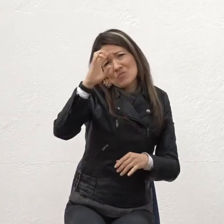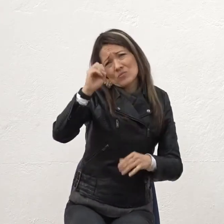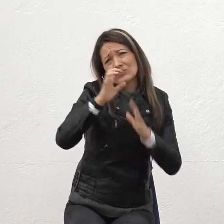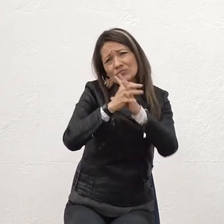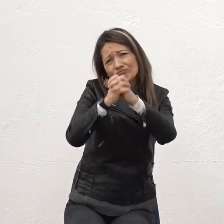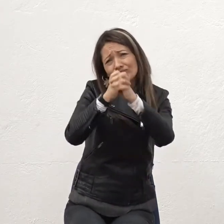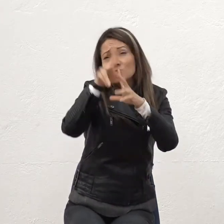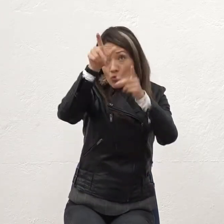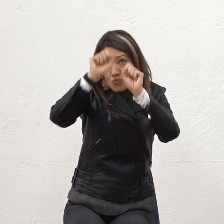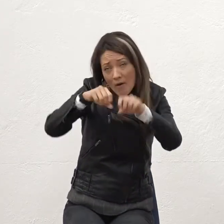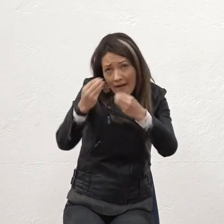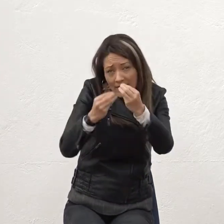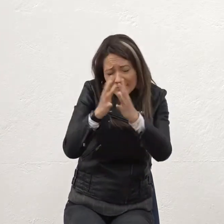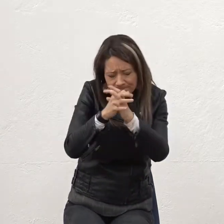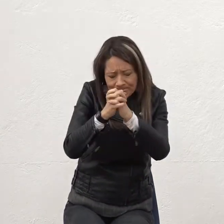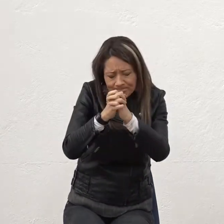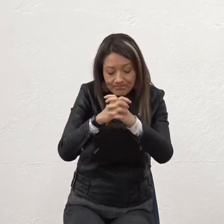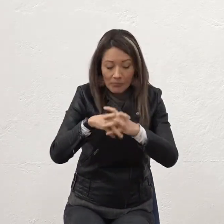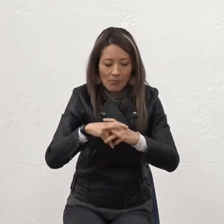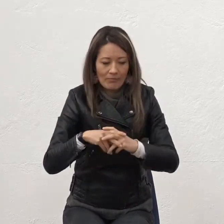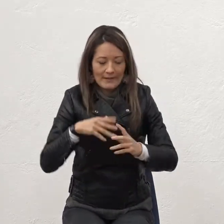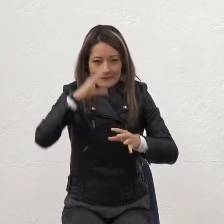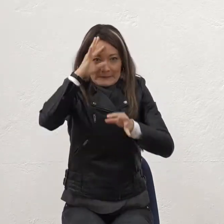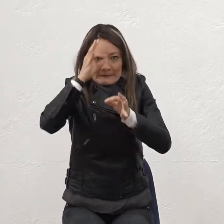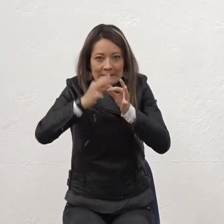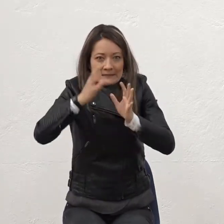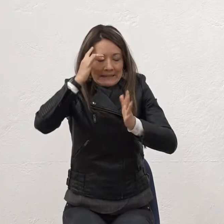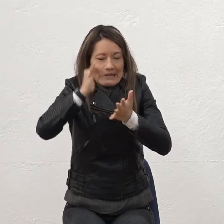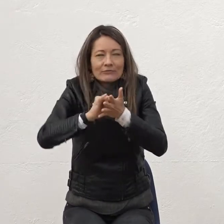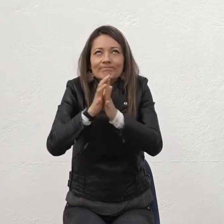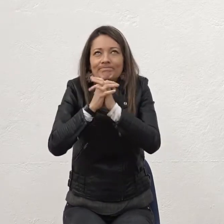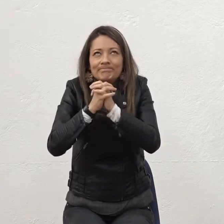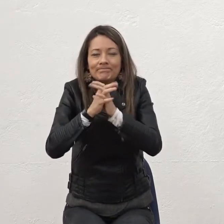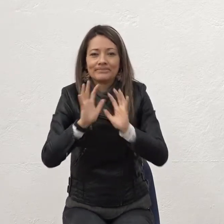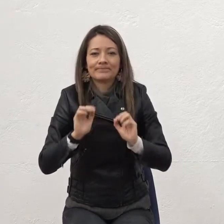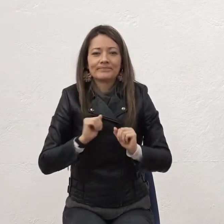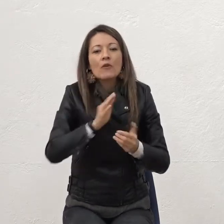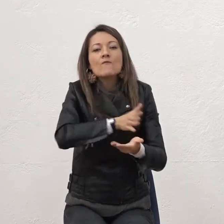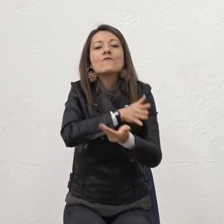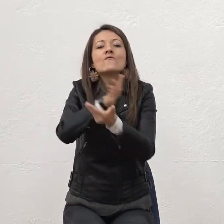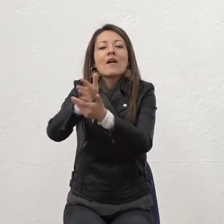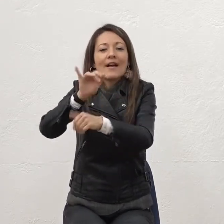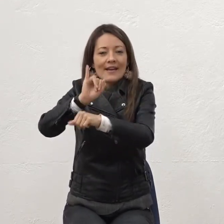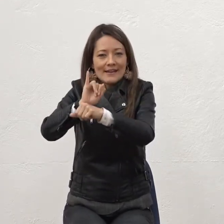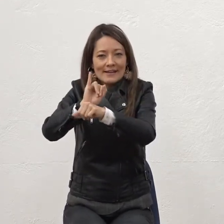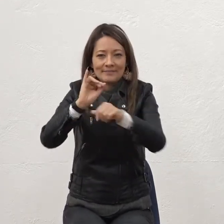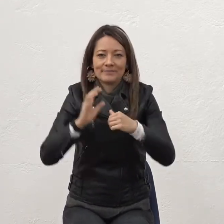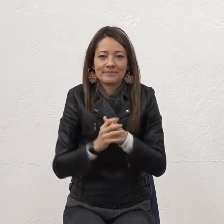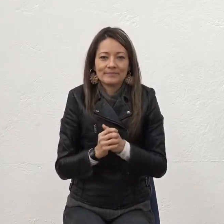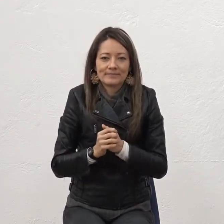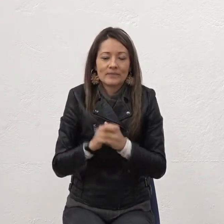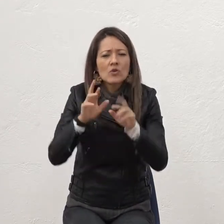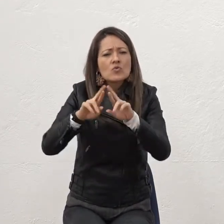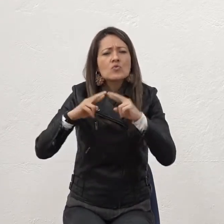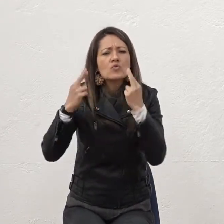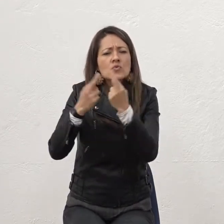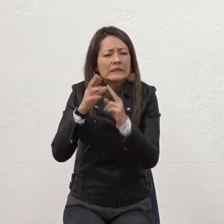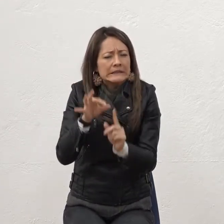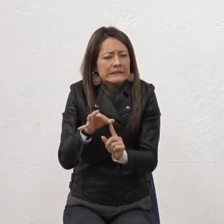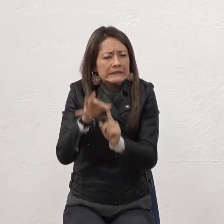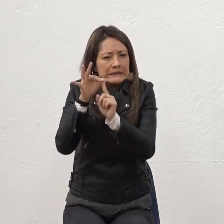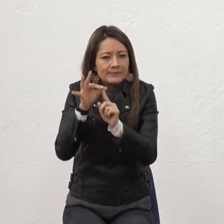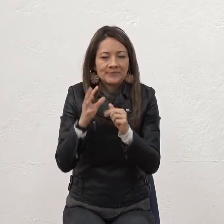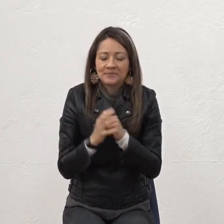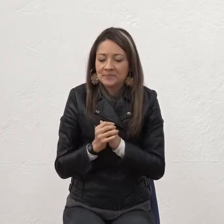hacer. Yo me fui en la fe del Señor y nos fuimos para la iglesia. Fue una reunión muy